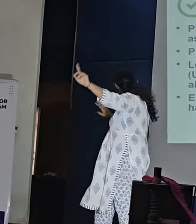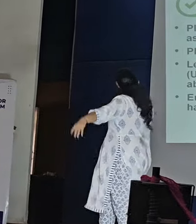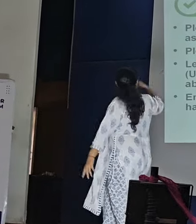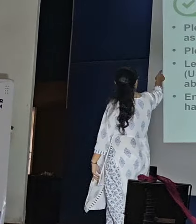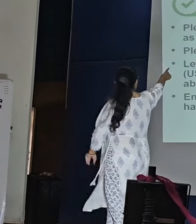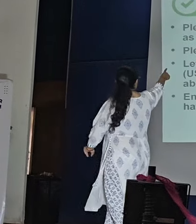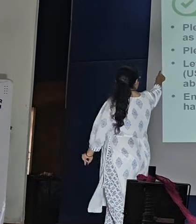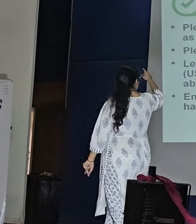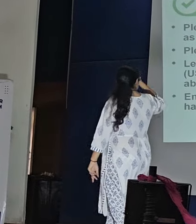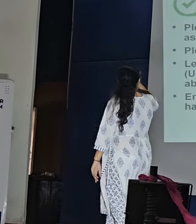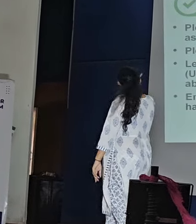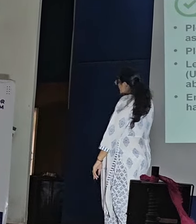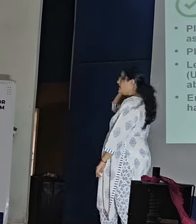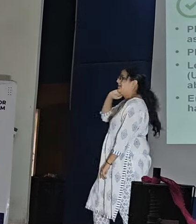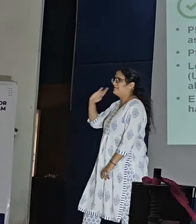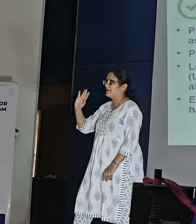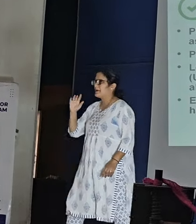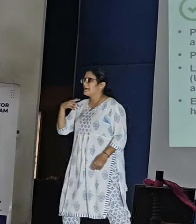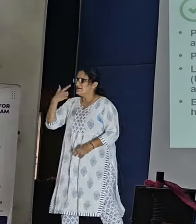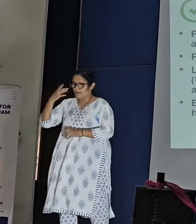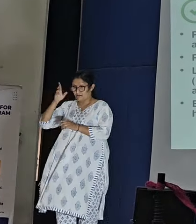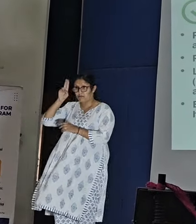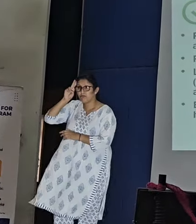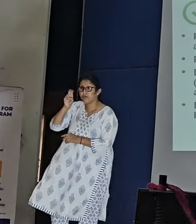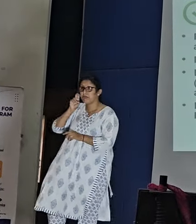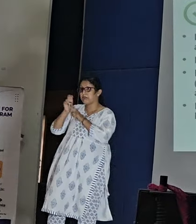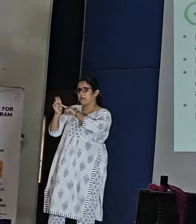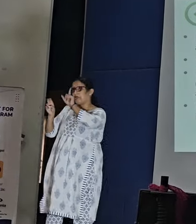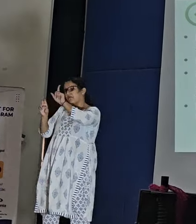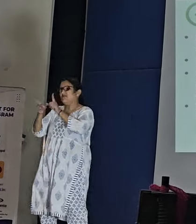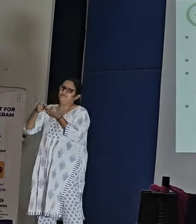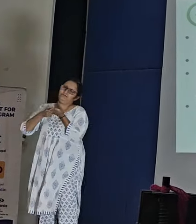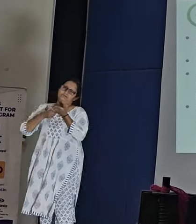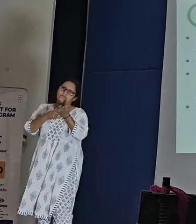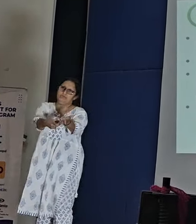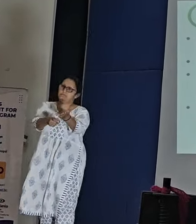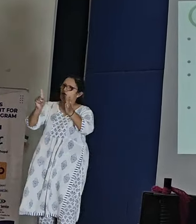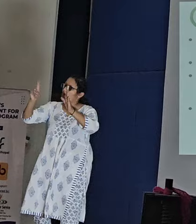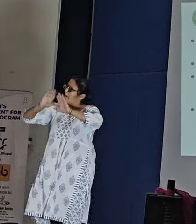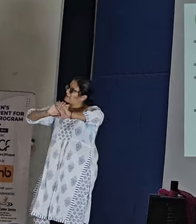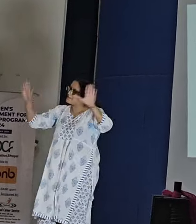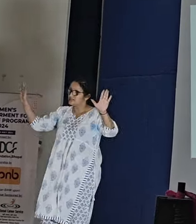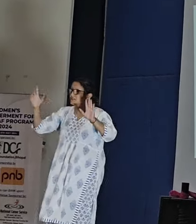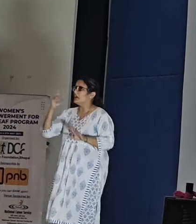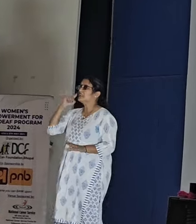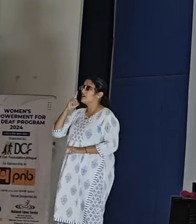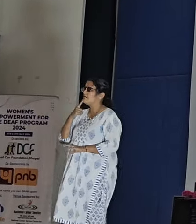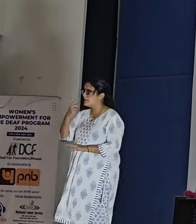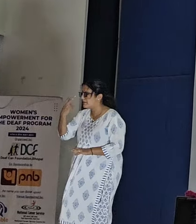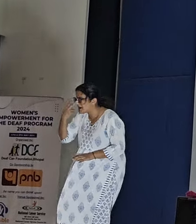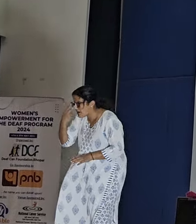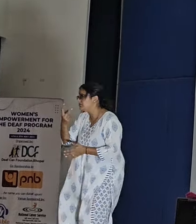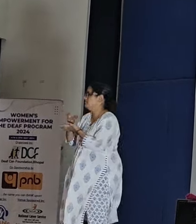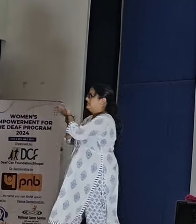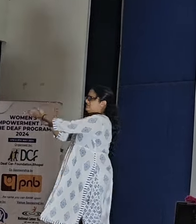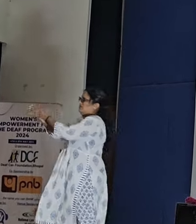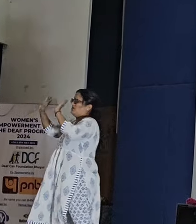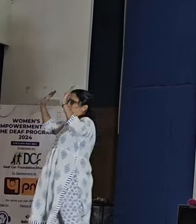आप अशर की हो, अच्छा हमें ऐसे उनको पॉजिटिव माइंड देनी चाहिए। और साथ में एक अशर है आप उनको साथ में मतलब एक रिस्पेक्ट दीजिए,